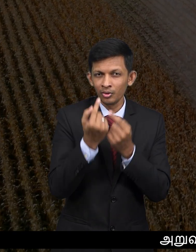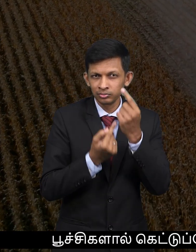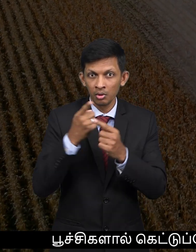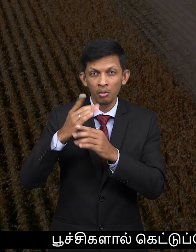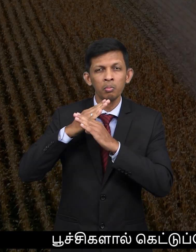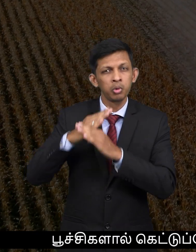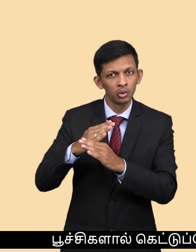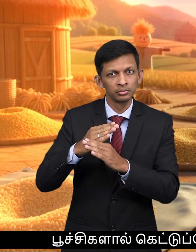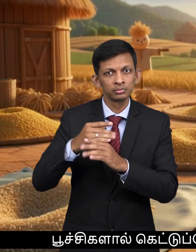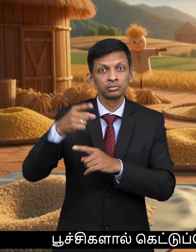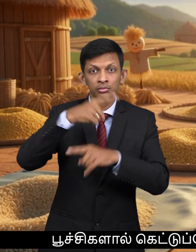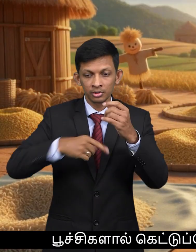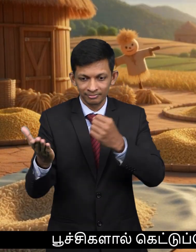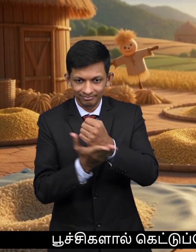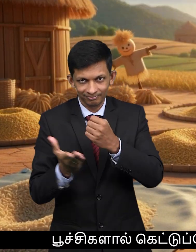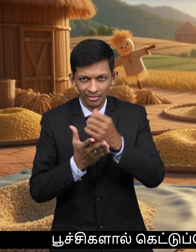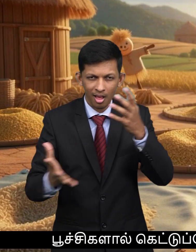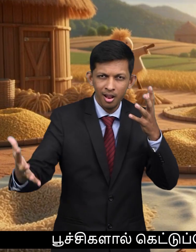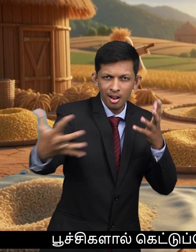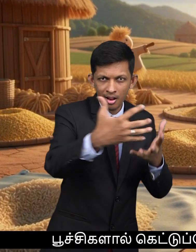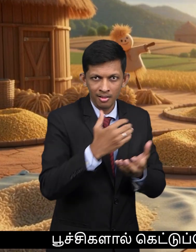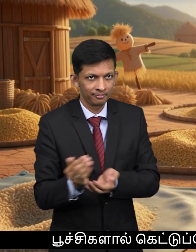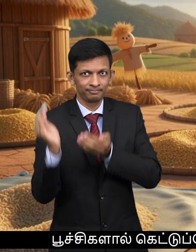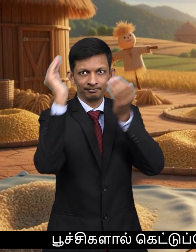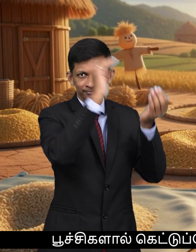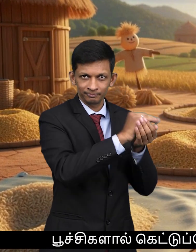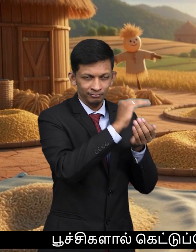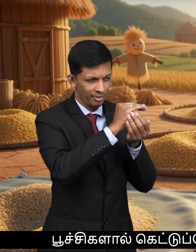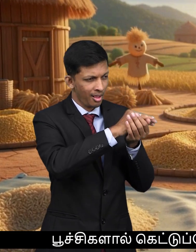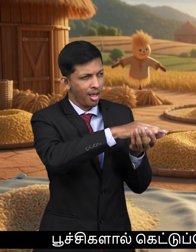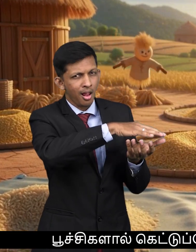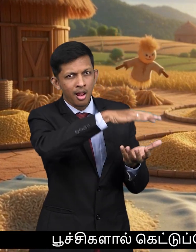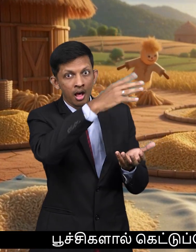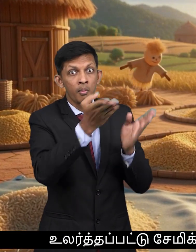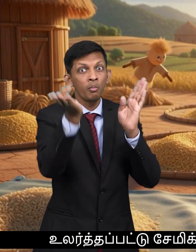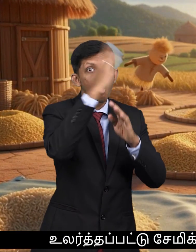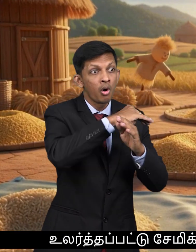பிறகு பூச்சிகளால் கெட்டு போவதை தடுக்க தானியங்கள் உலர்த்தப்பட்டு